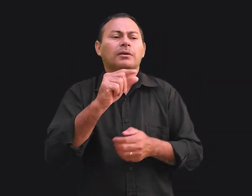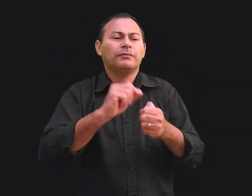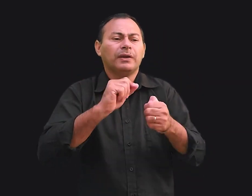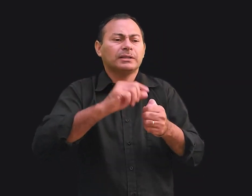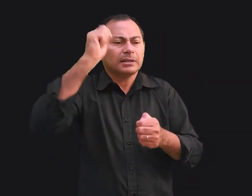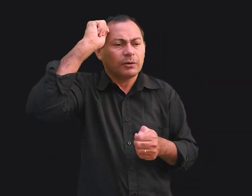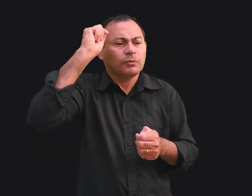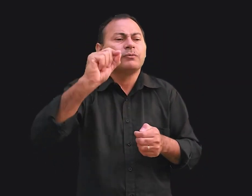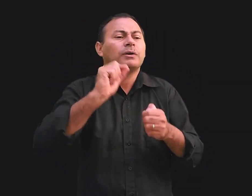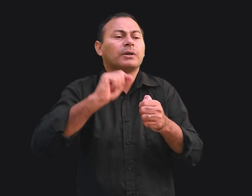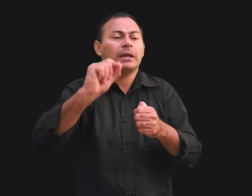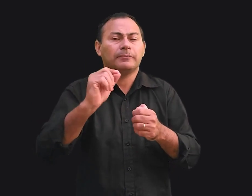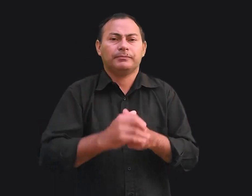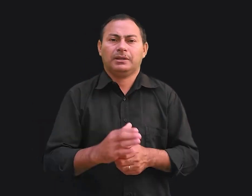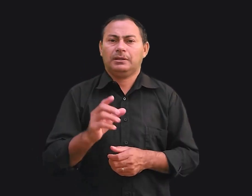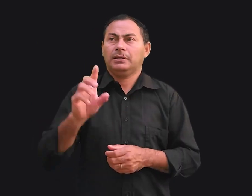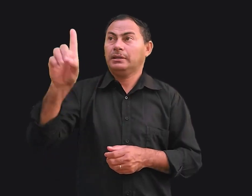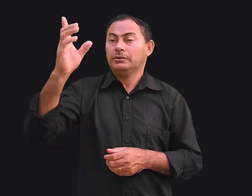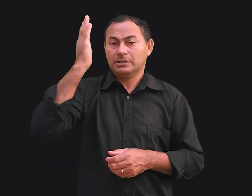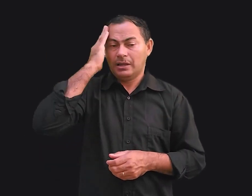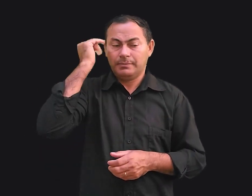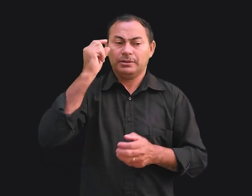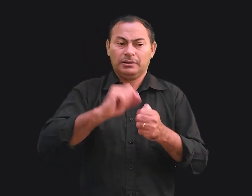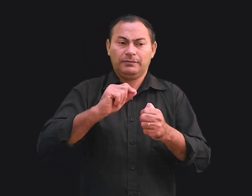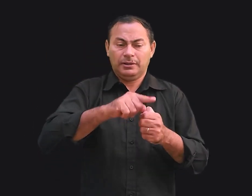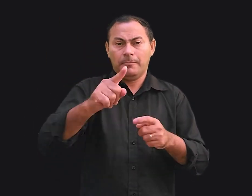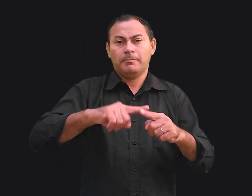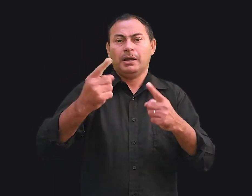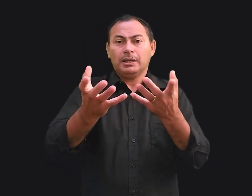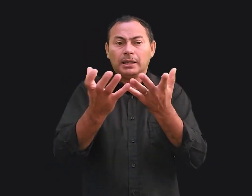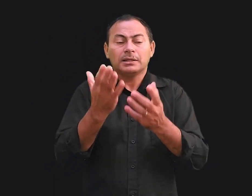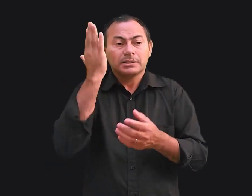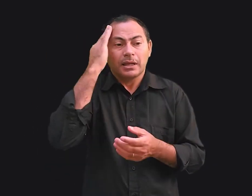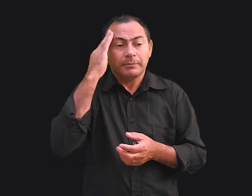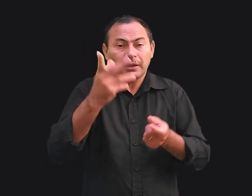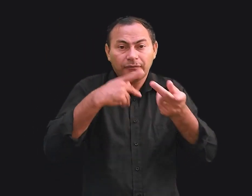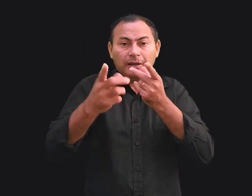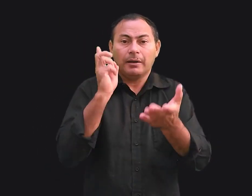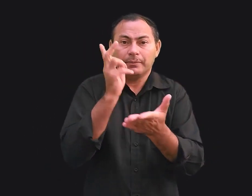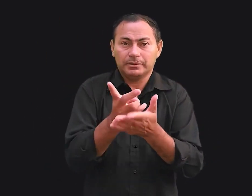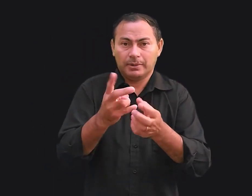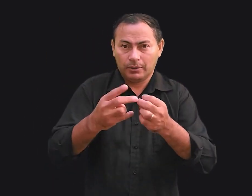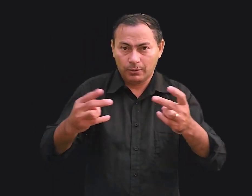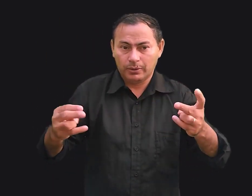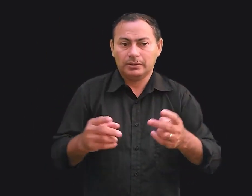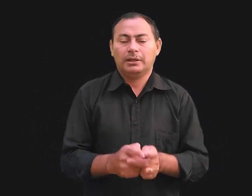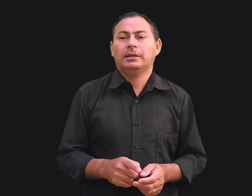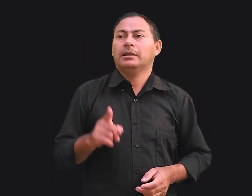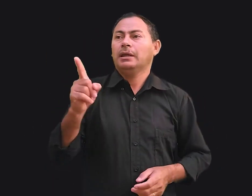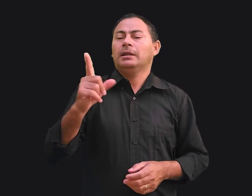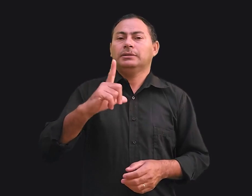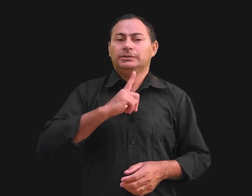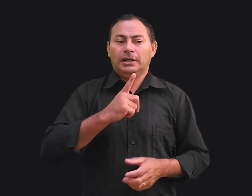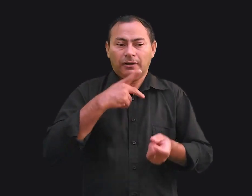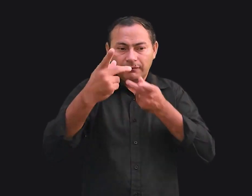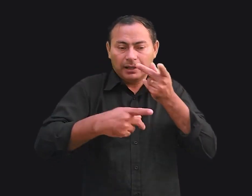você fez? Eles sabiam o que eles tinham feito, mas queriam ouvi-los dizer a mesma coisa que ele tinha dito que